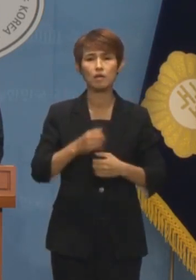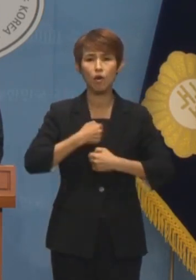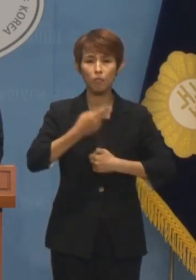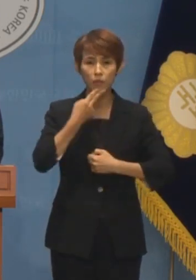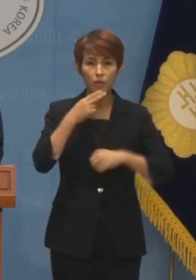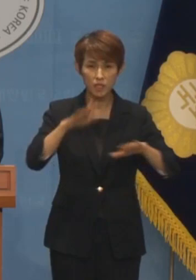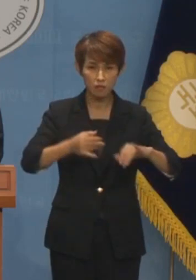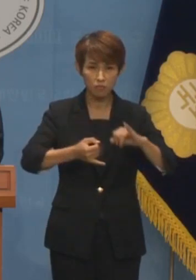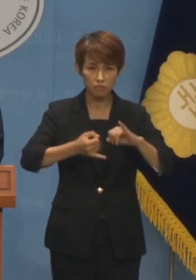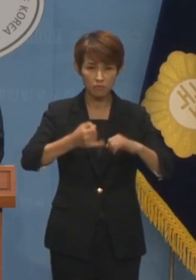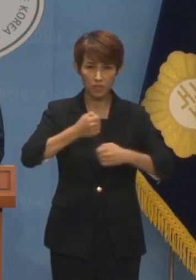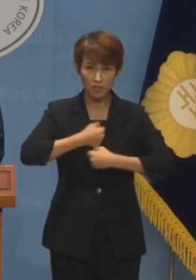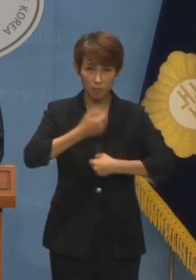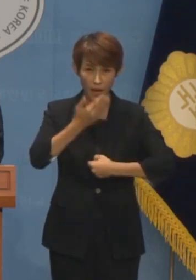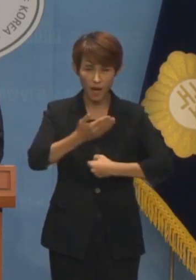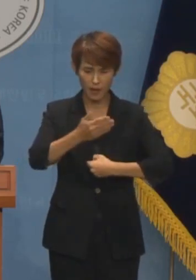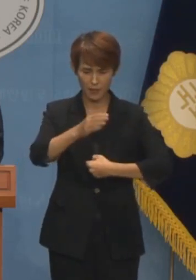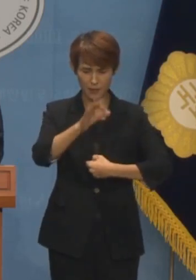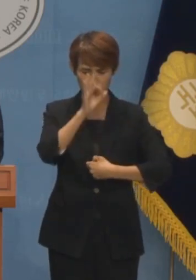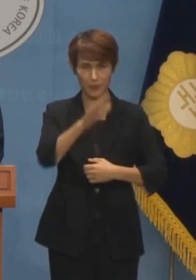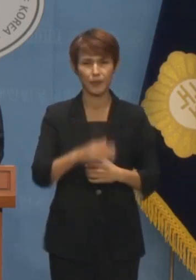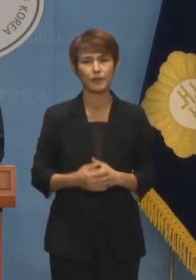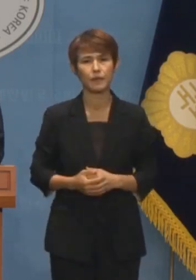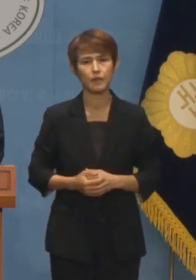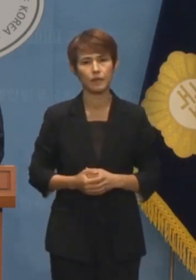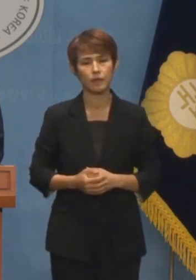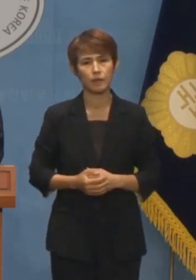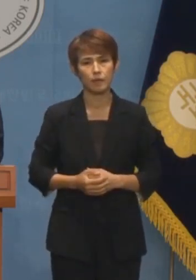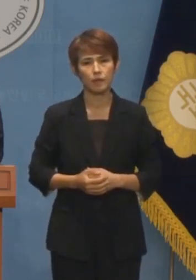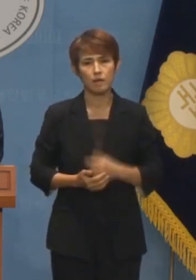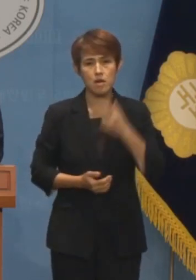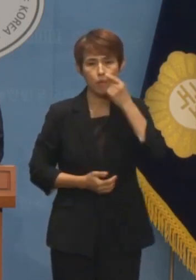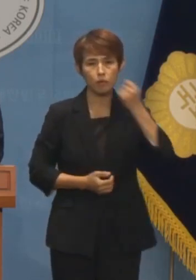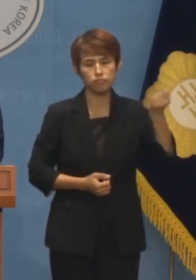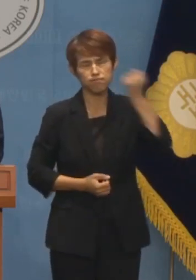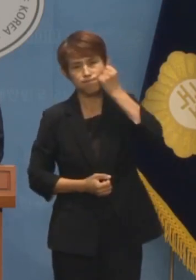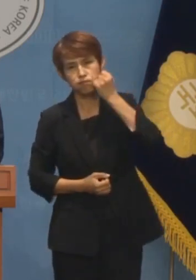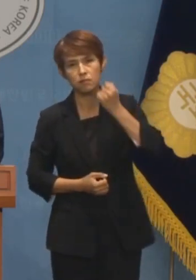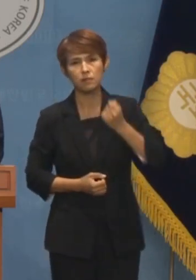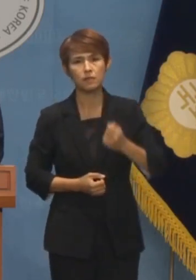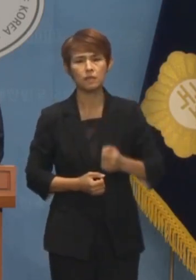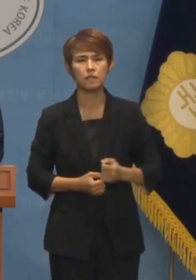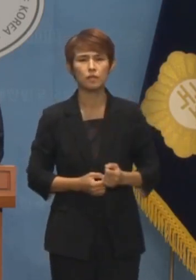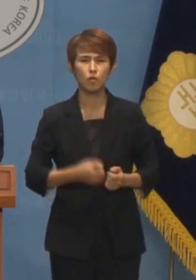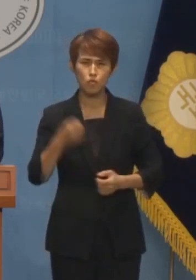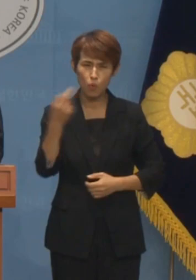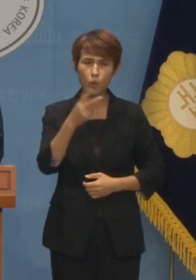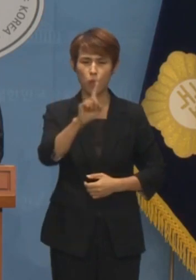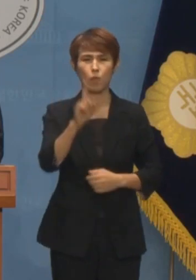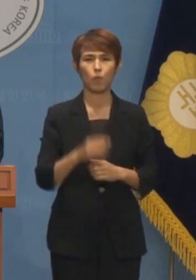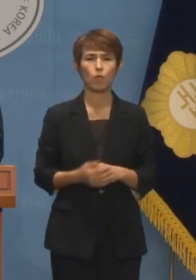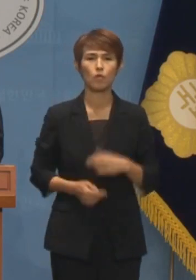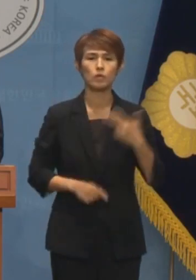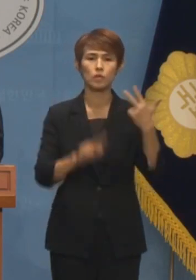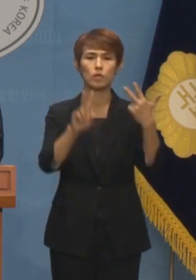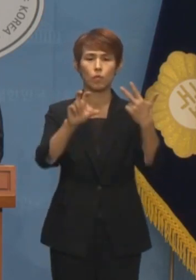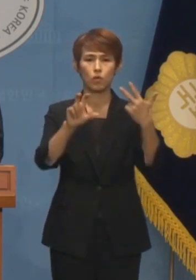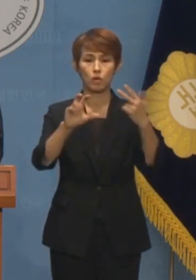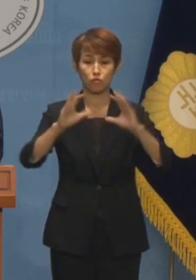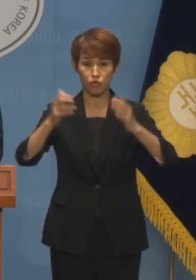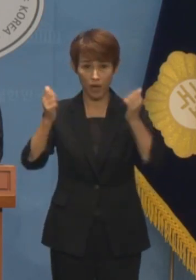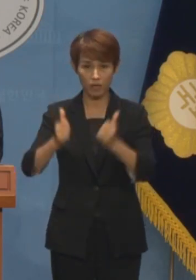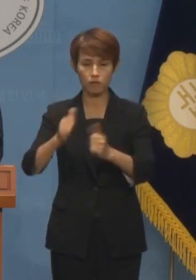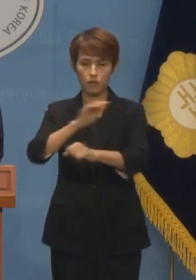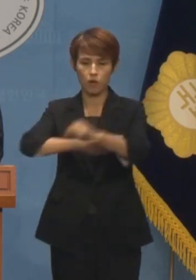리 만무합니다. 언제까지 눈뜨고 코베일 작정입니까? 7월 25일 국회에서는